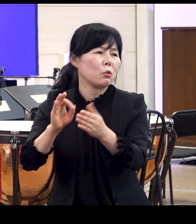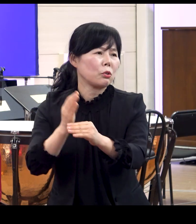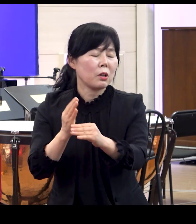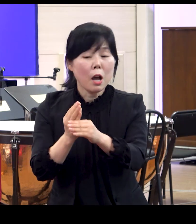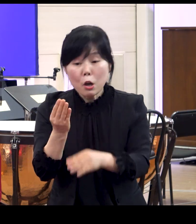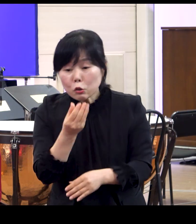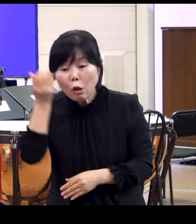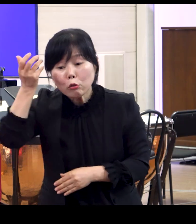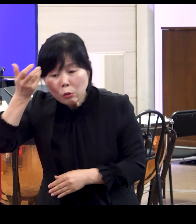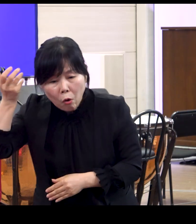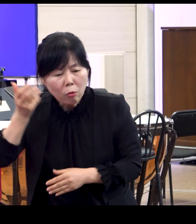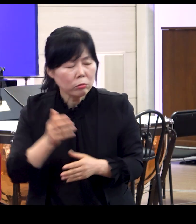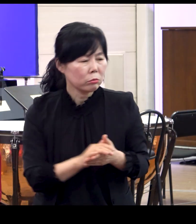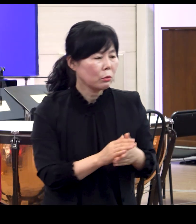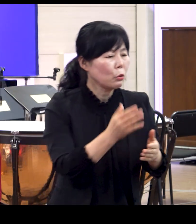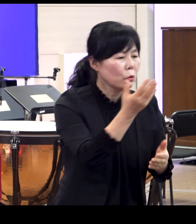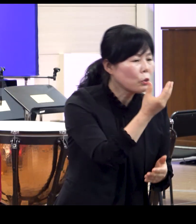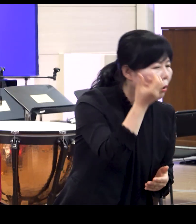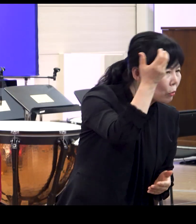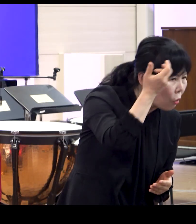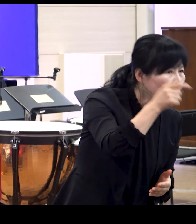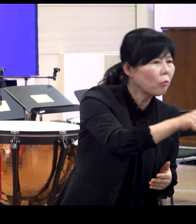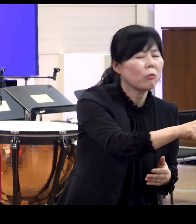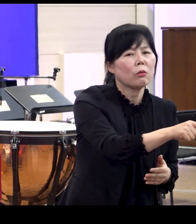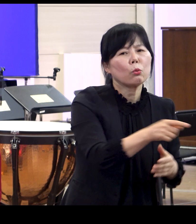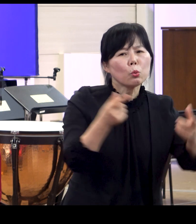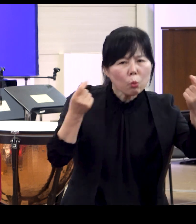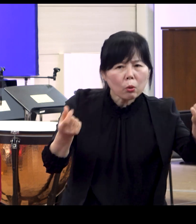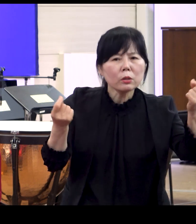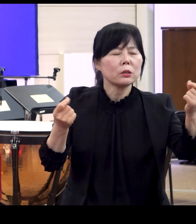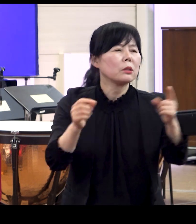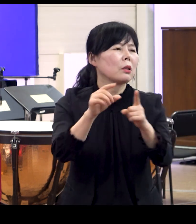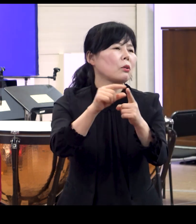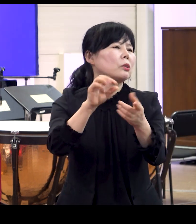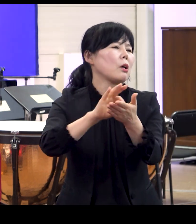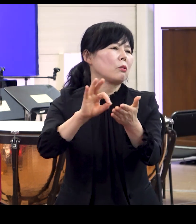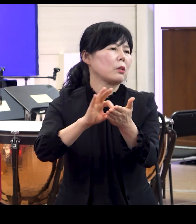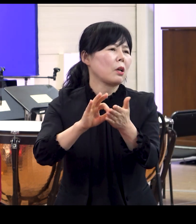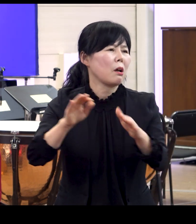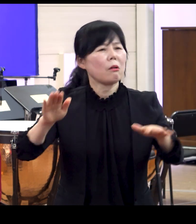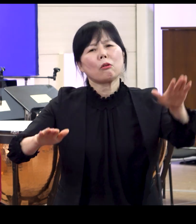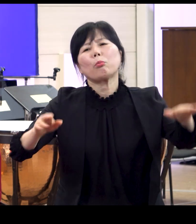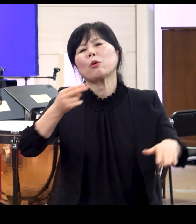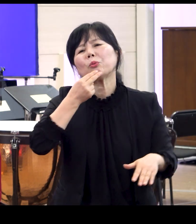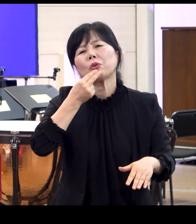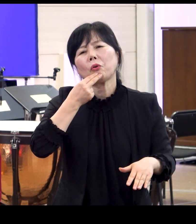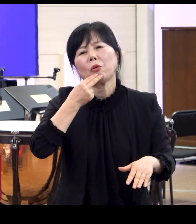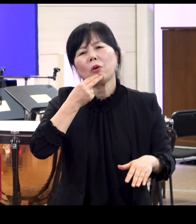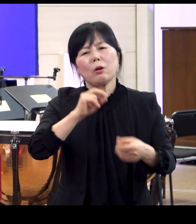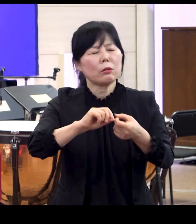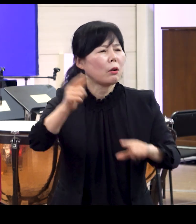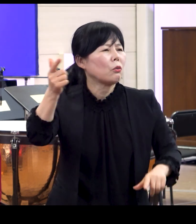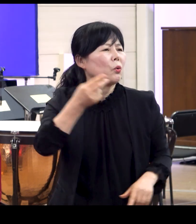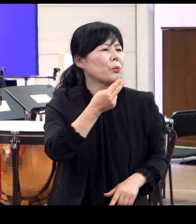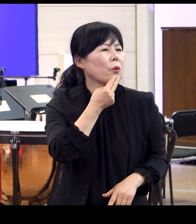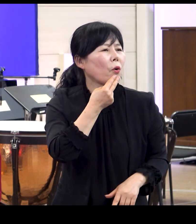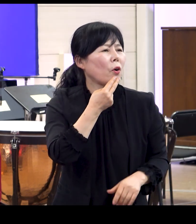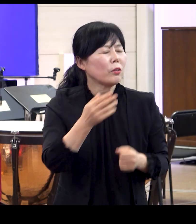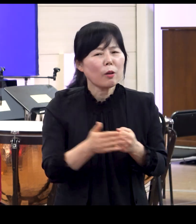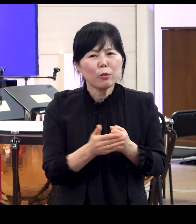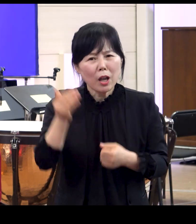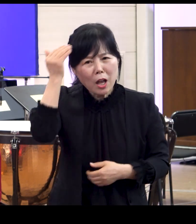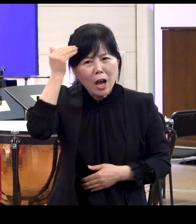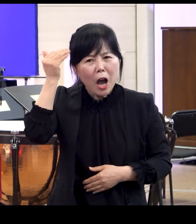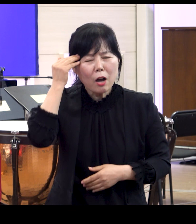이렇게, living being 이렇게 쓰고 있어요. 그러니까 영어는 이 구분이 안 되는 거예요. 보니까 그걸 보니까